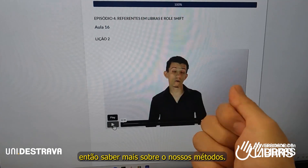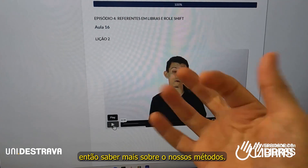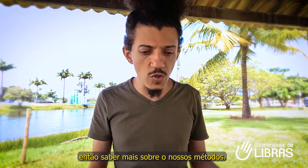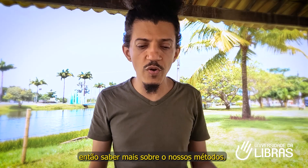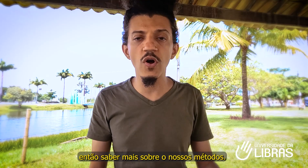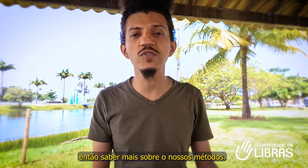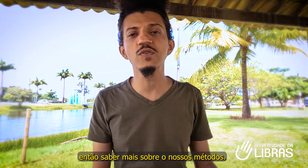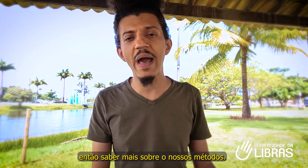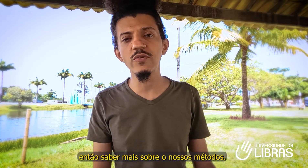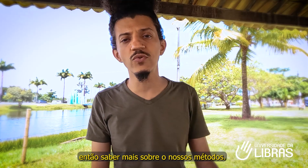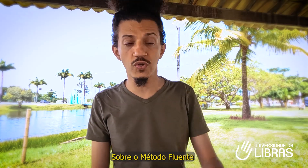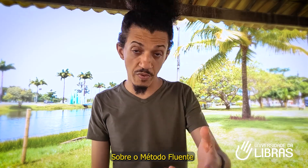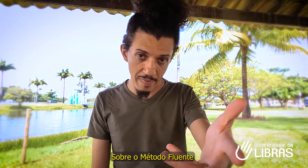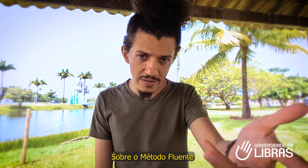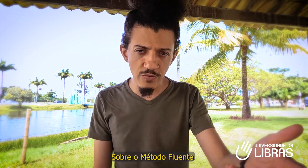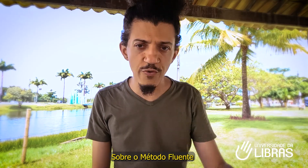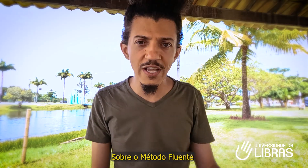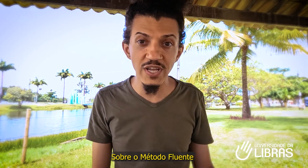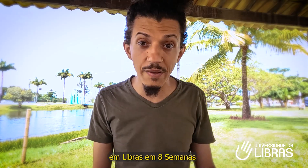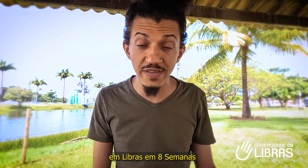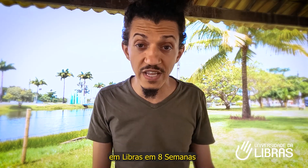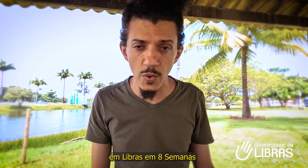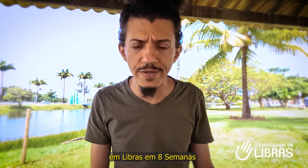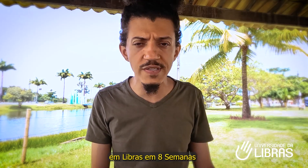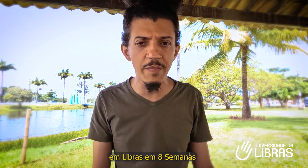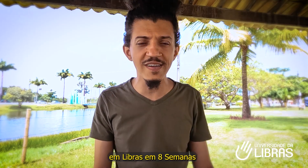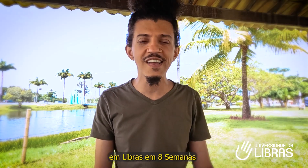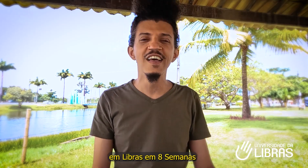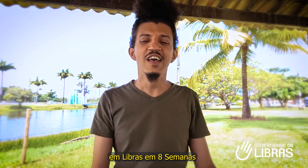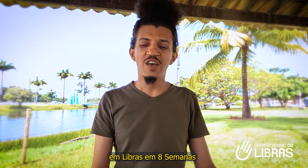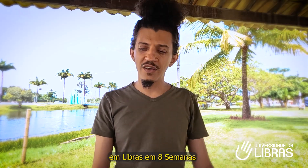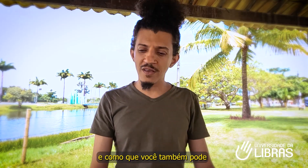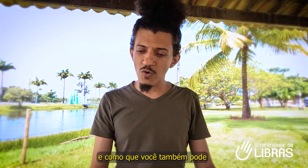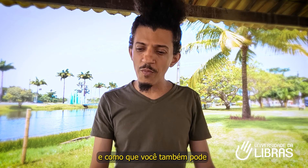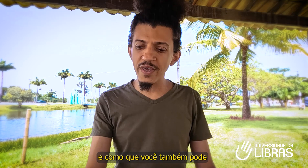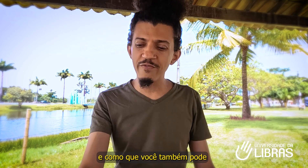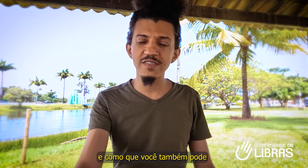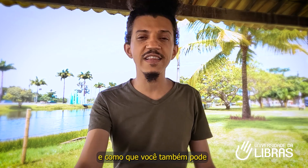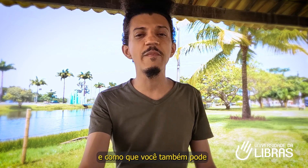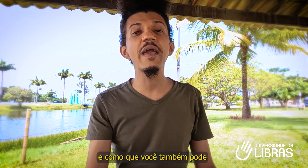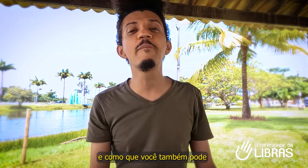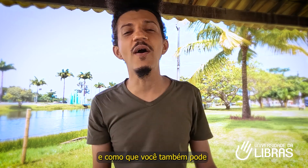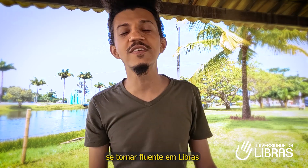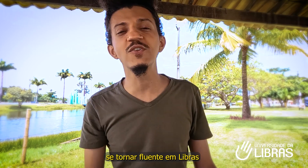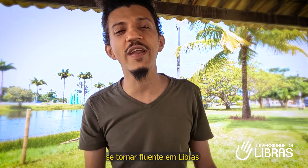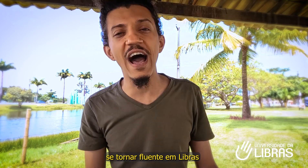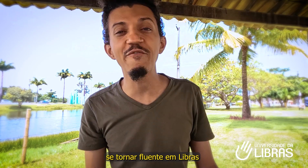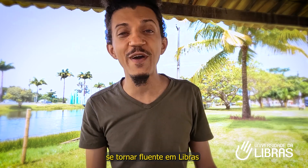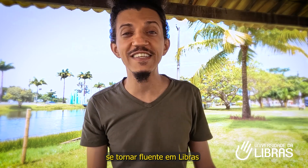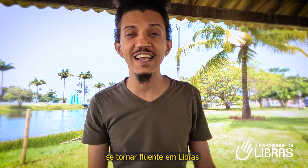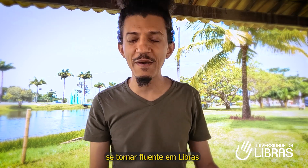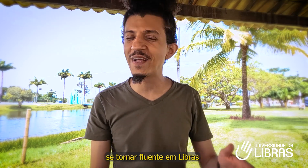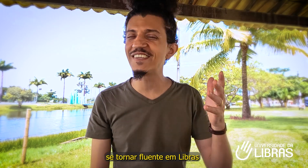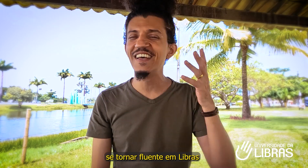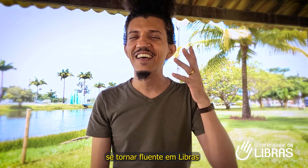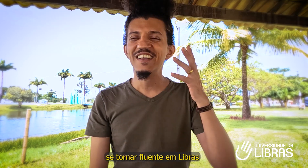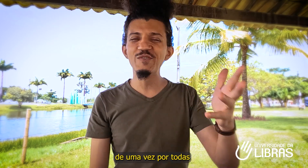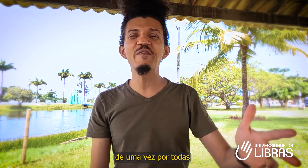mais sobre nossos métodos, sobre o método Fluente em Libras em 8 semanas, e como que você também pode se tornar fluente em Libras de